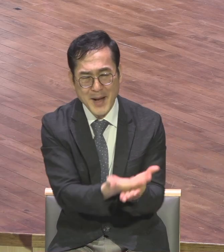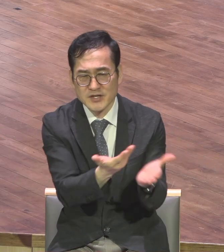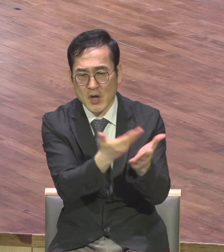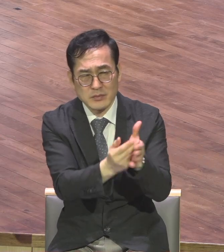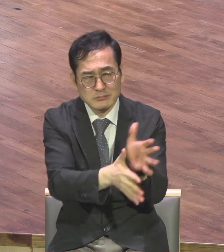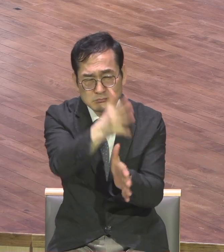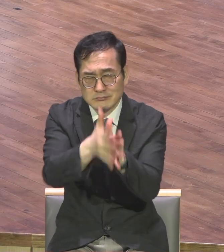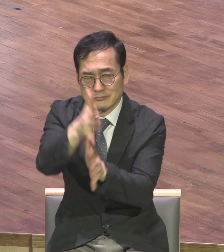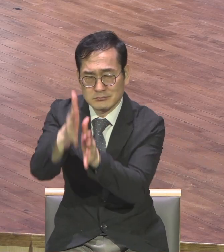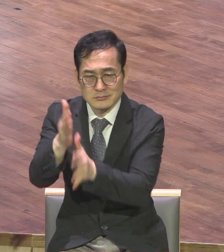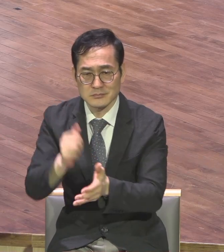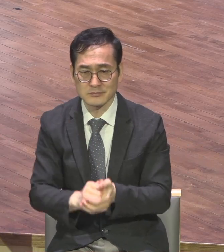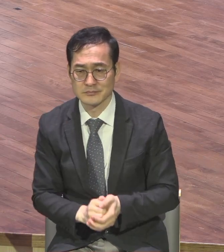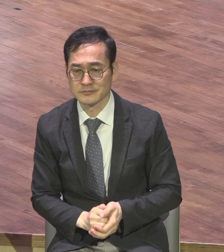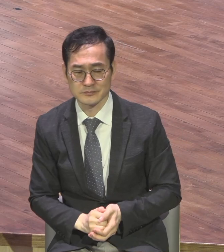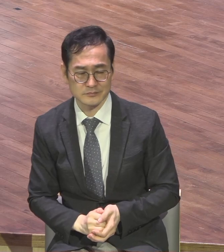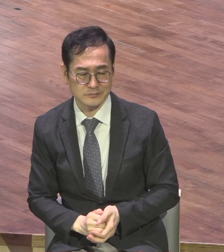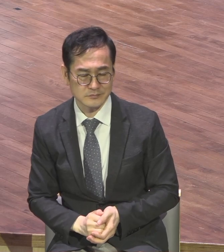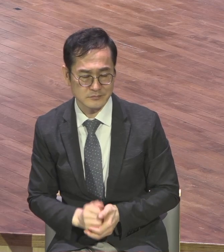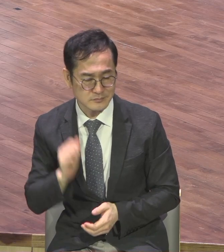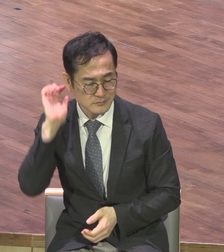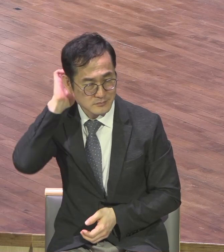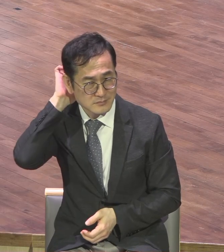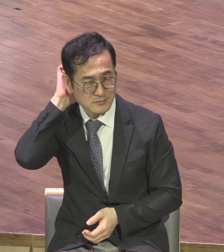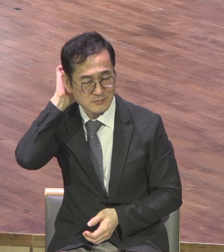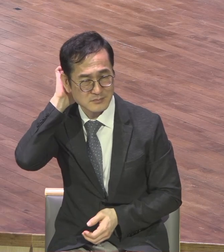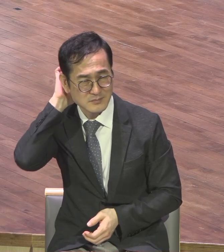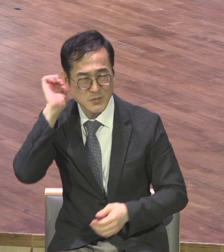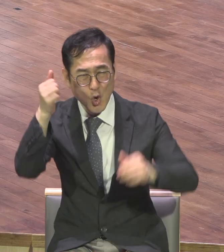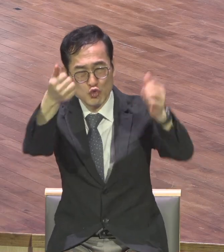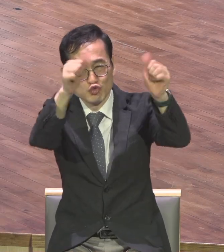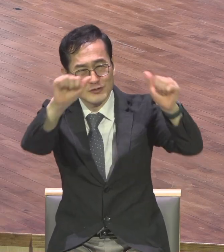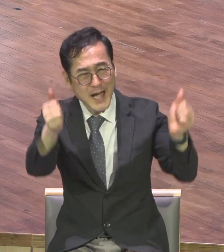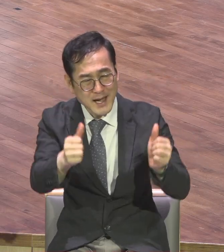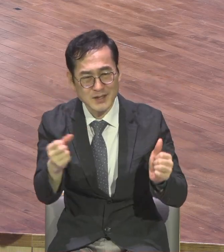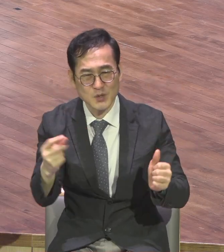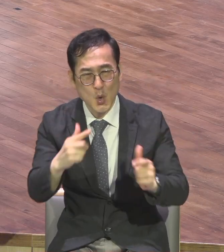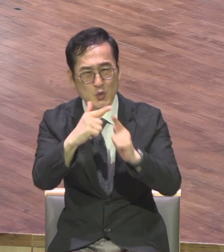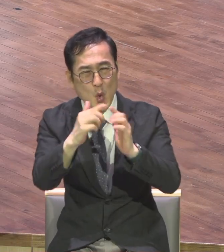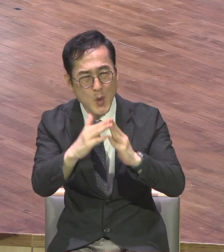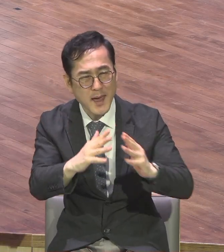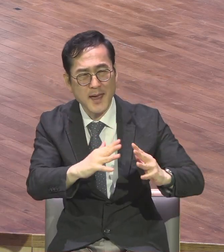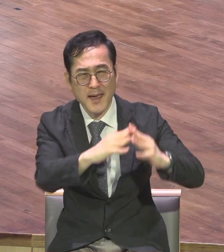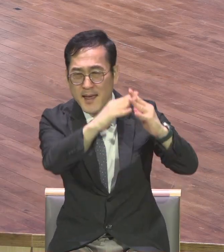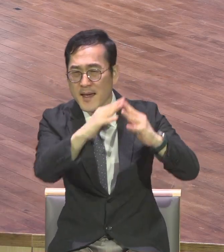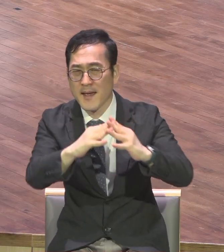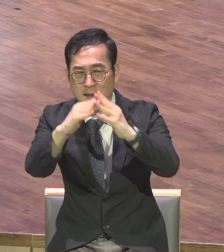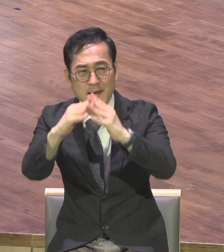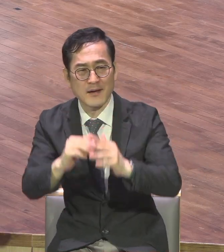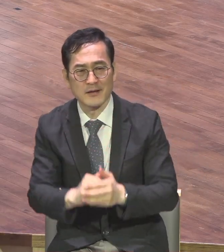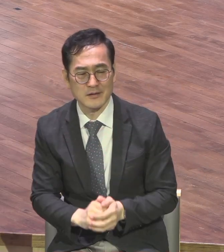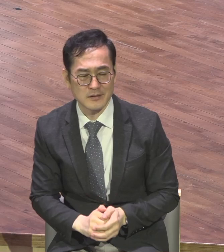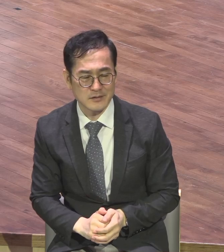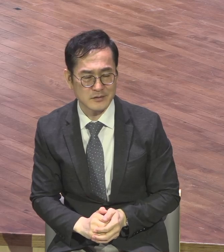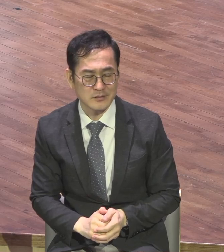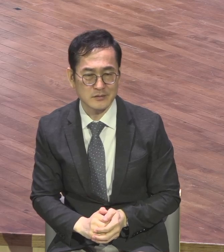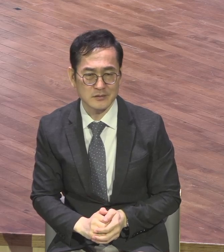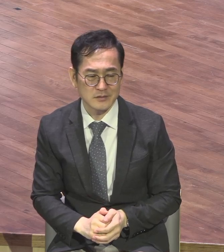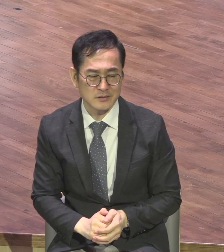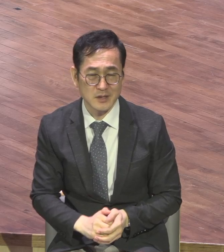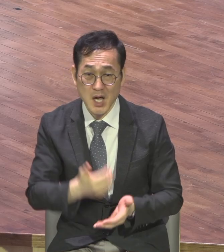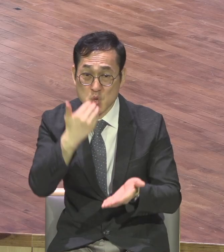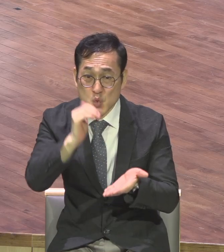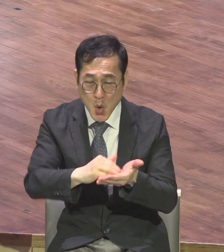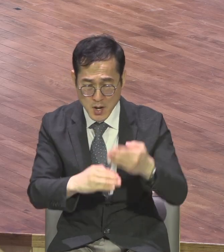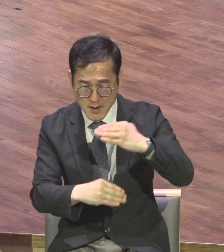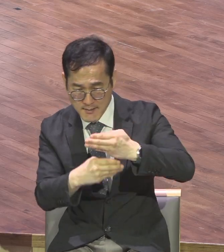돌 하나가 이 강대상보다 더 큰 큰 우상들을 큰 성전을 지어가 지금 굴러져 떨어져 있는데 그 돌들을 보니까 돌